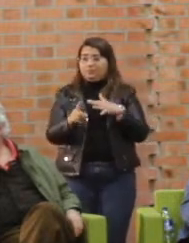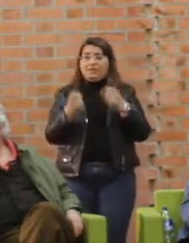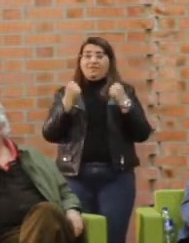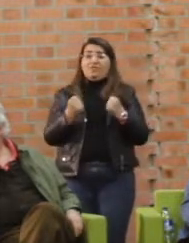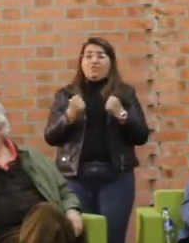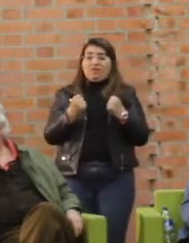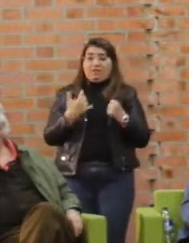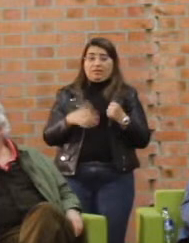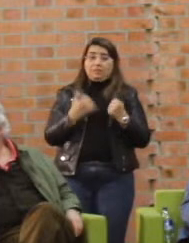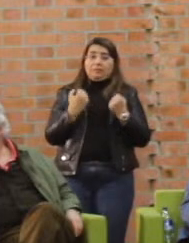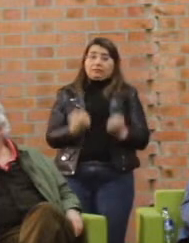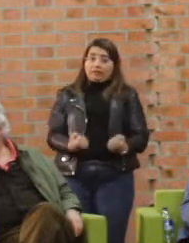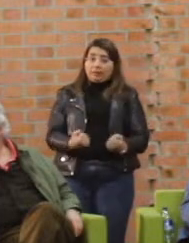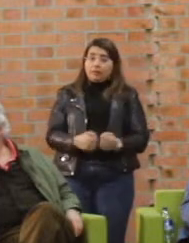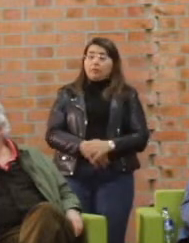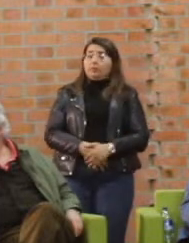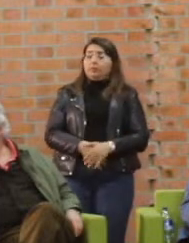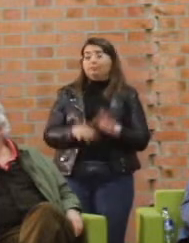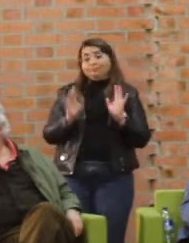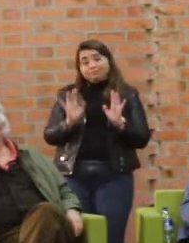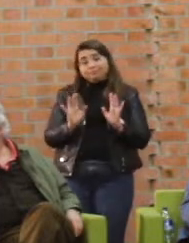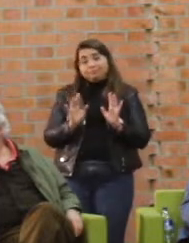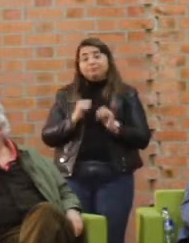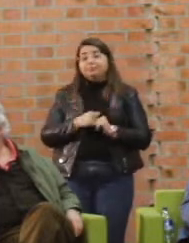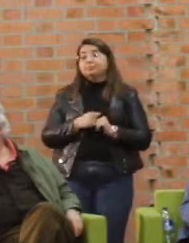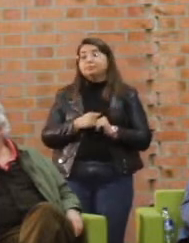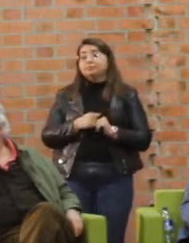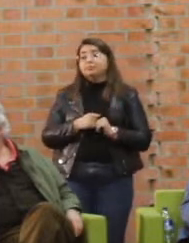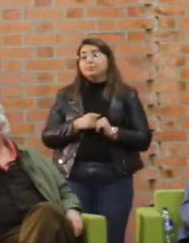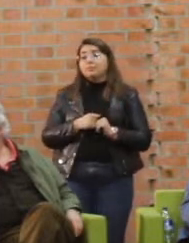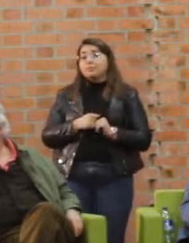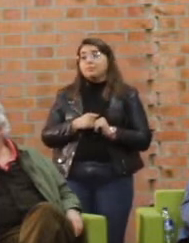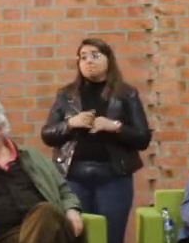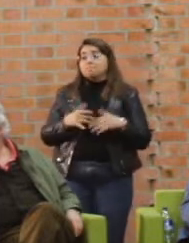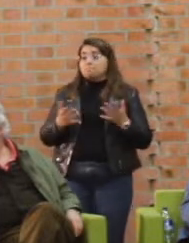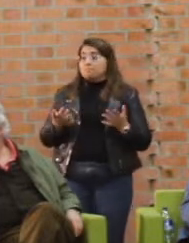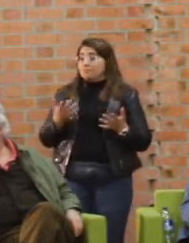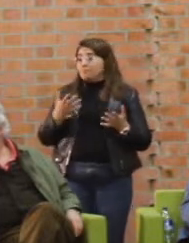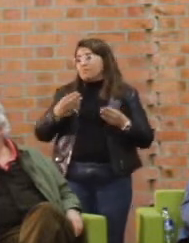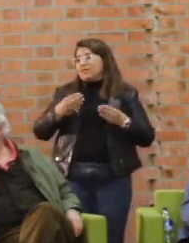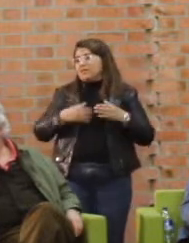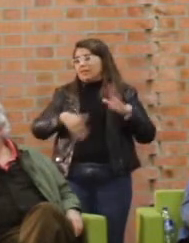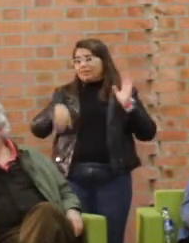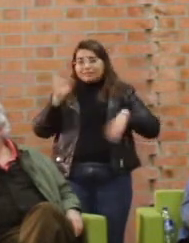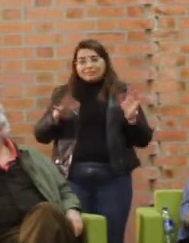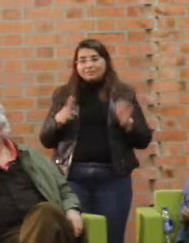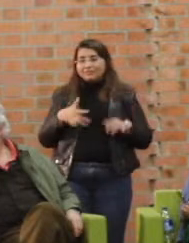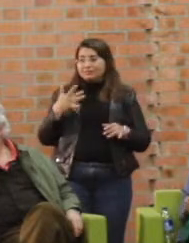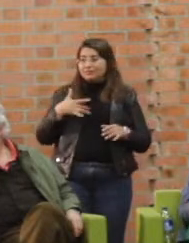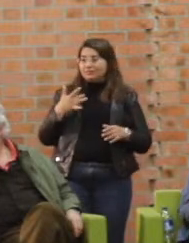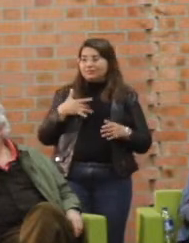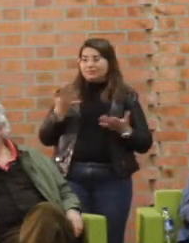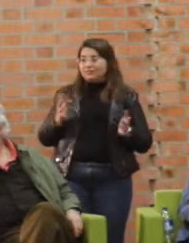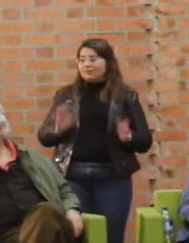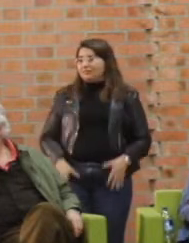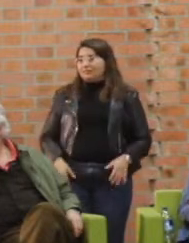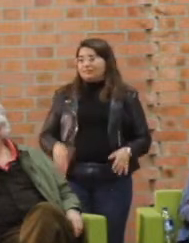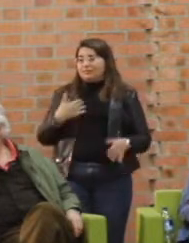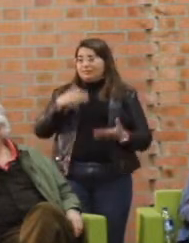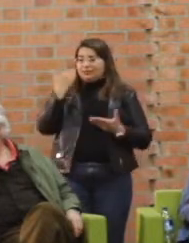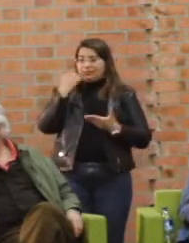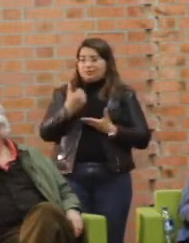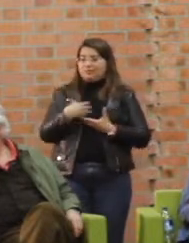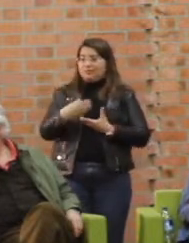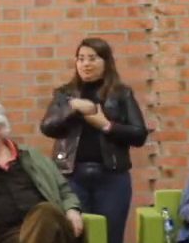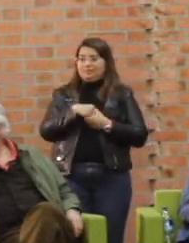fuerte y muchas veces en espacios feministas también la pregunta es pero es que las mujeres con